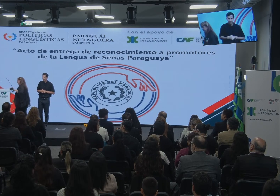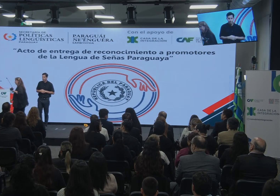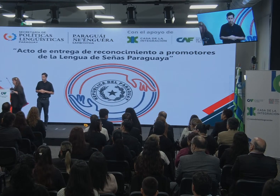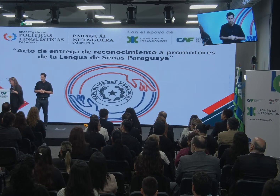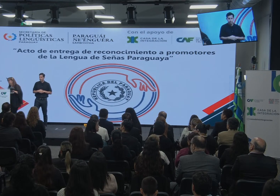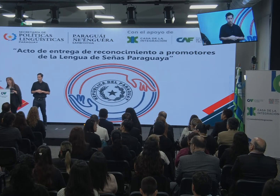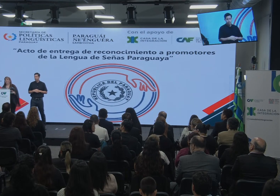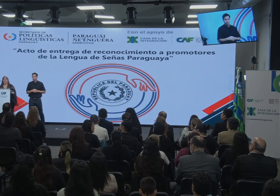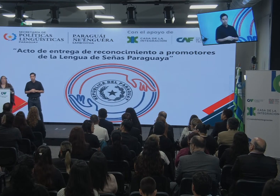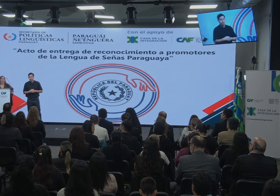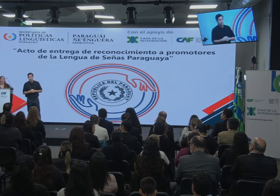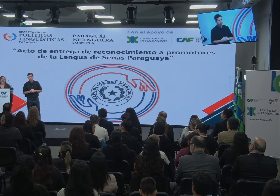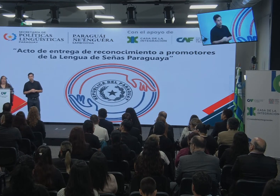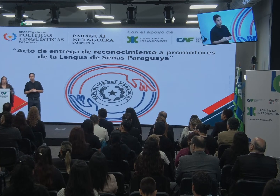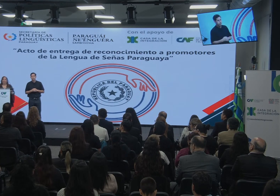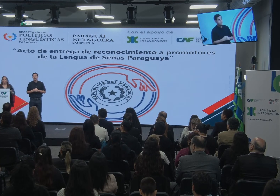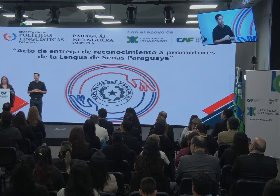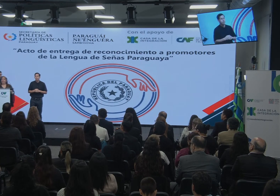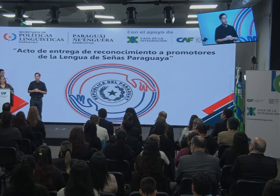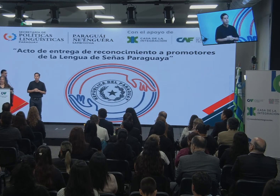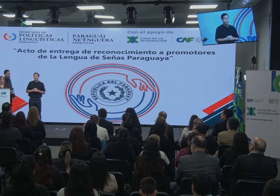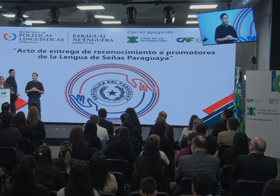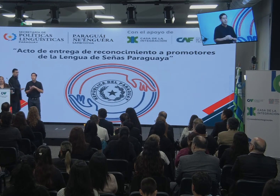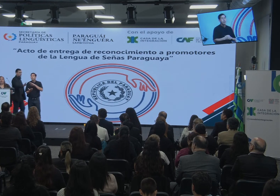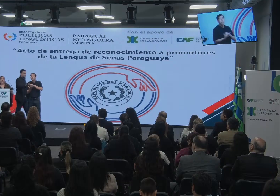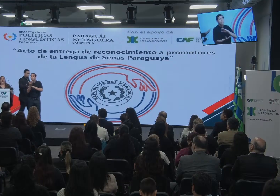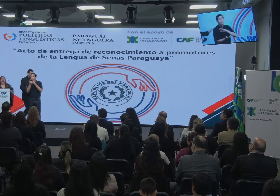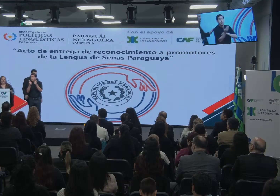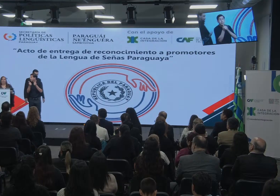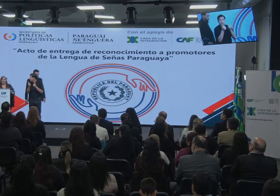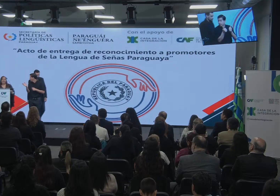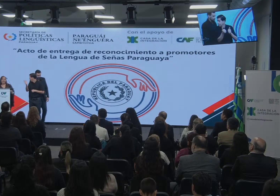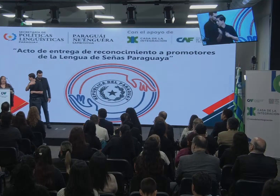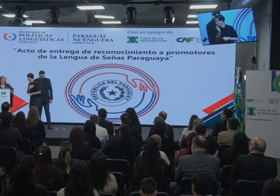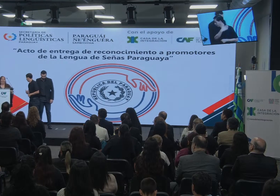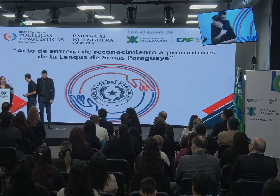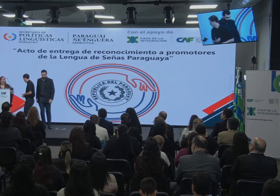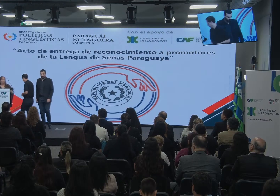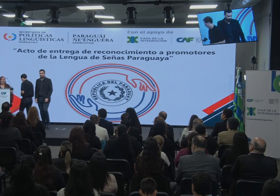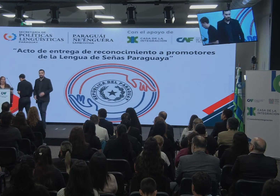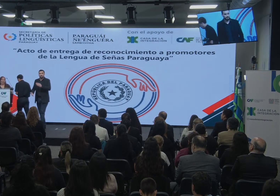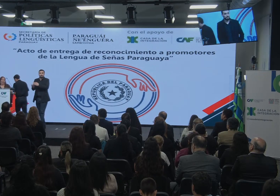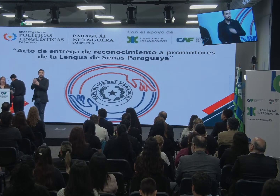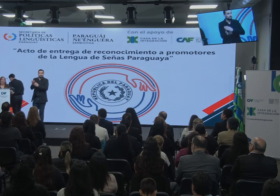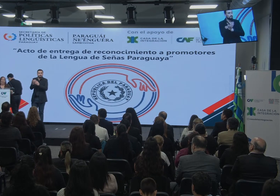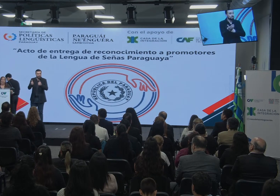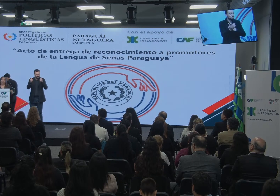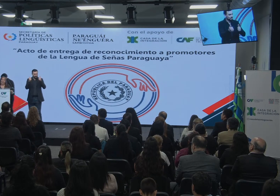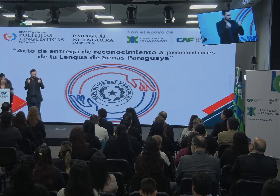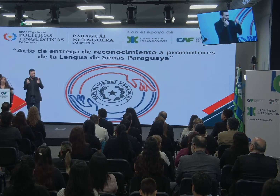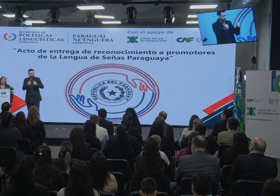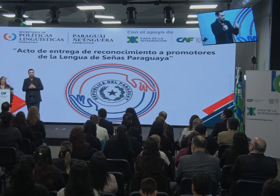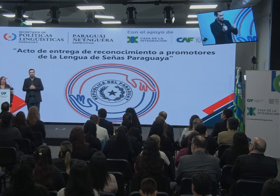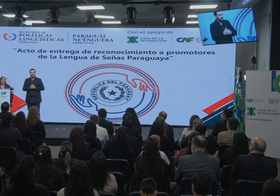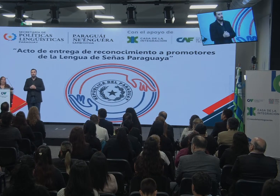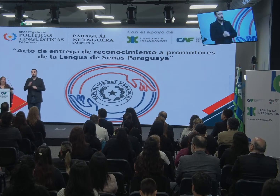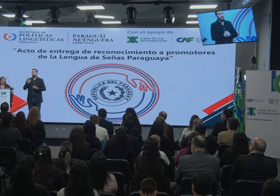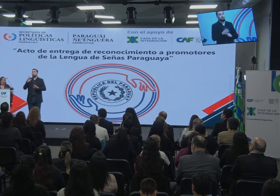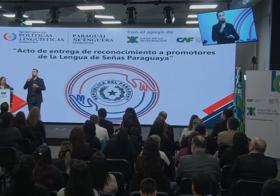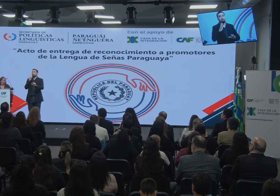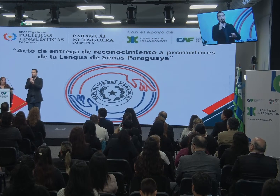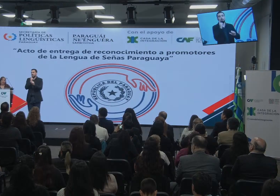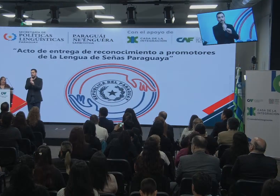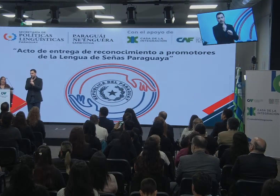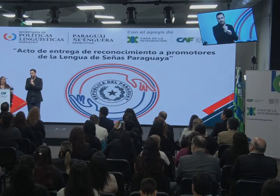Buenos días para todos, para todas. Quiero